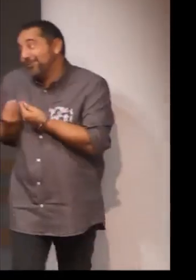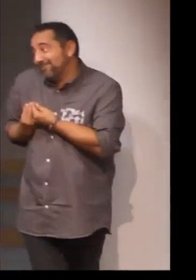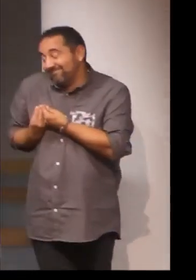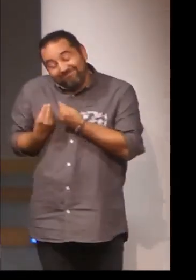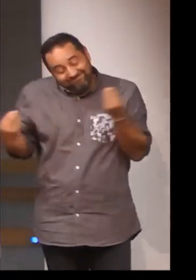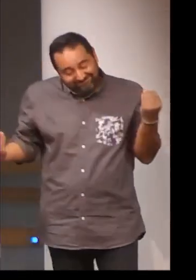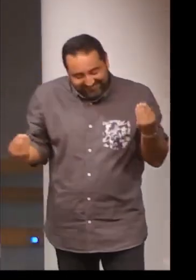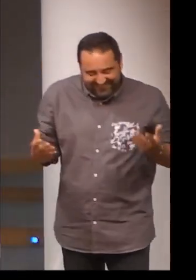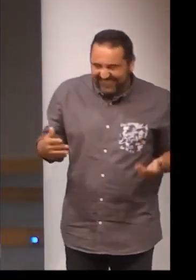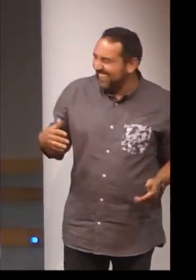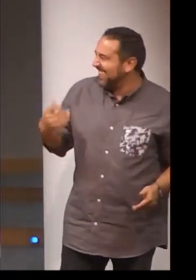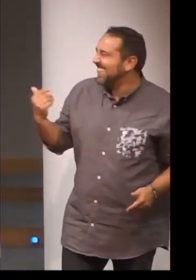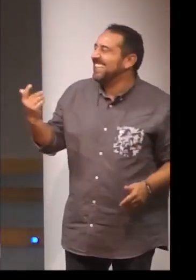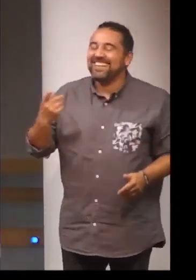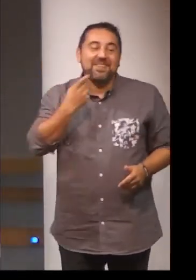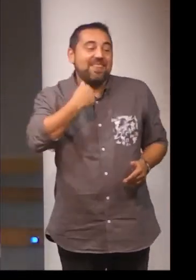Sale mucho más guapo.